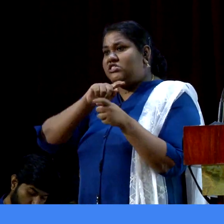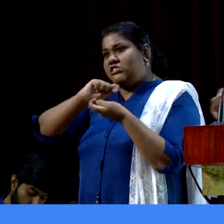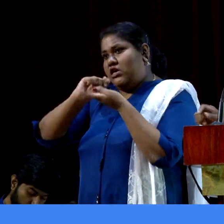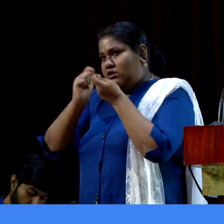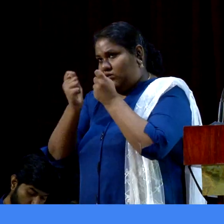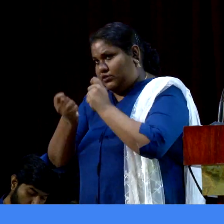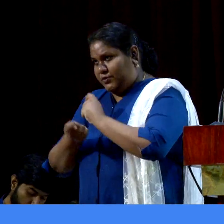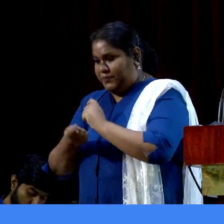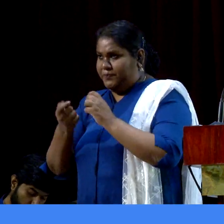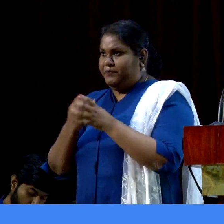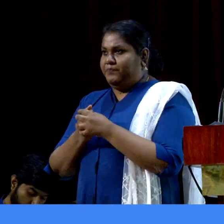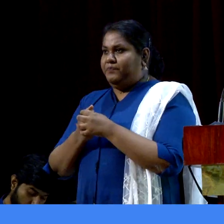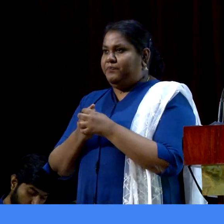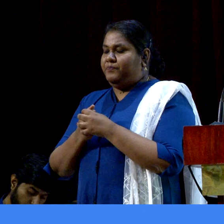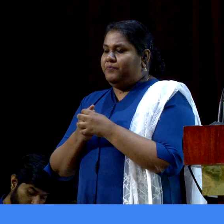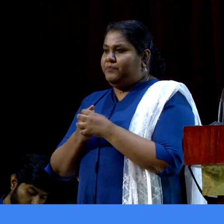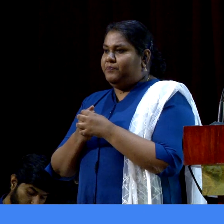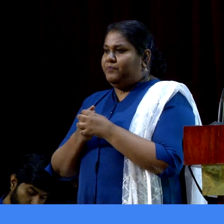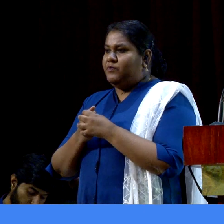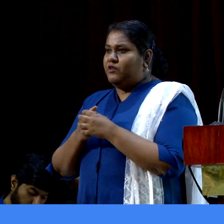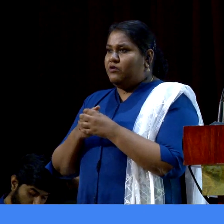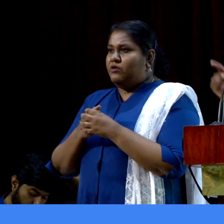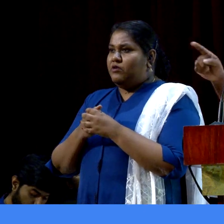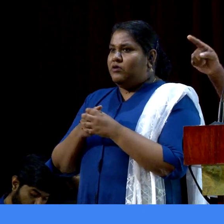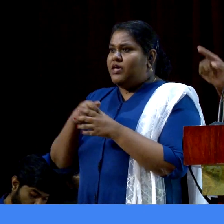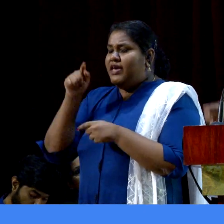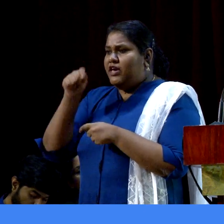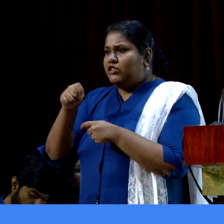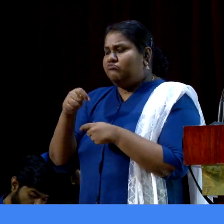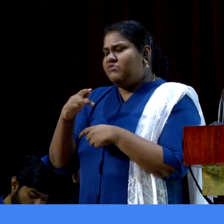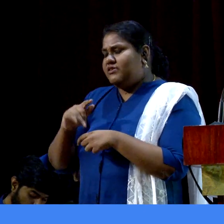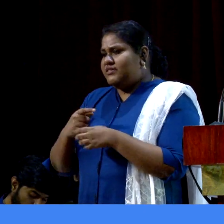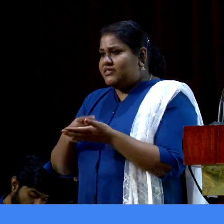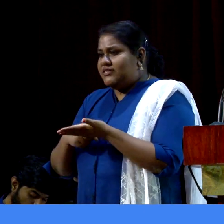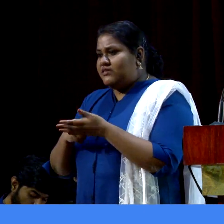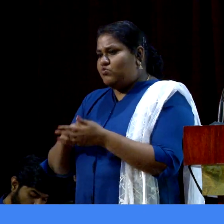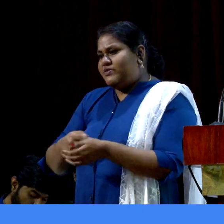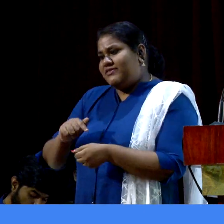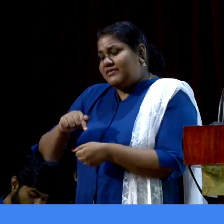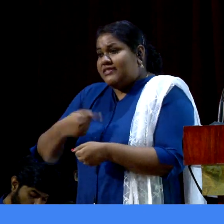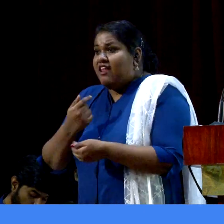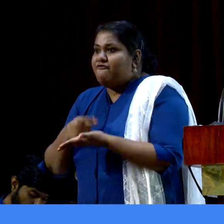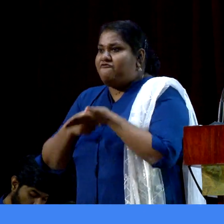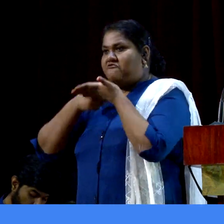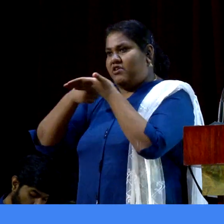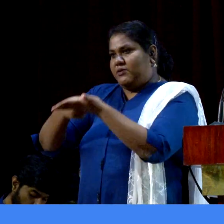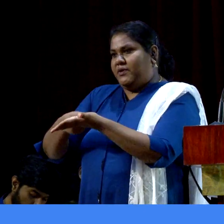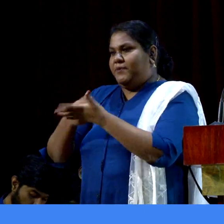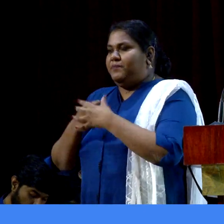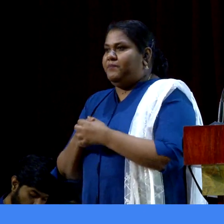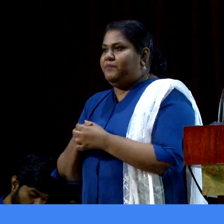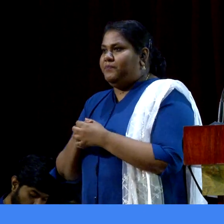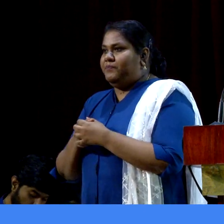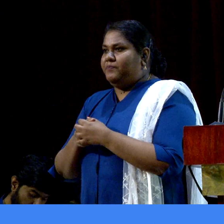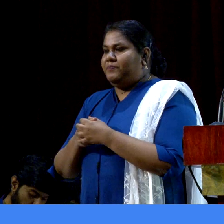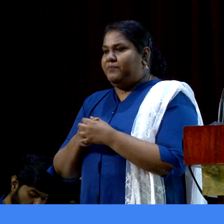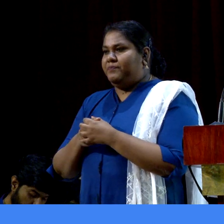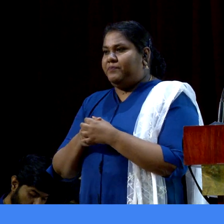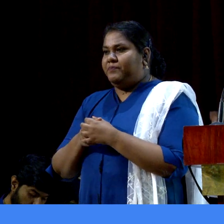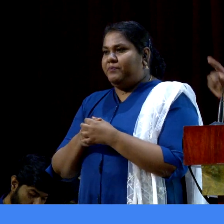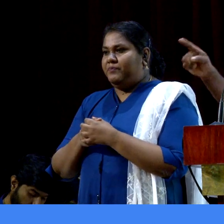உரிமையாக மாற்றப்பட்டது. உணவு என்பது சுயமரியாதையினுடைய அடையாளமாக மாற்றப்பட்டது. உணவு என்பது